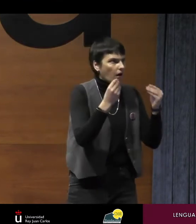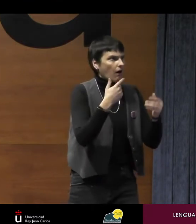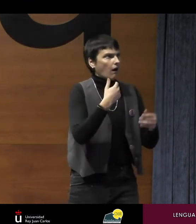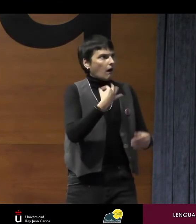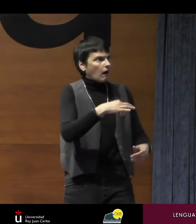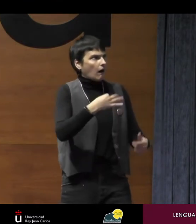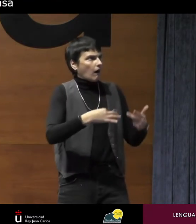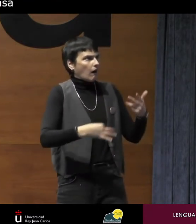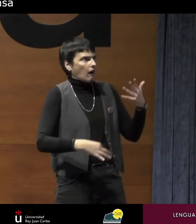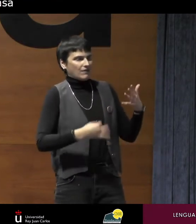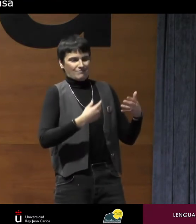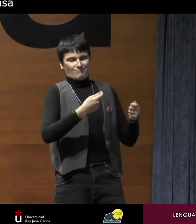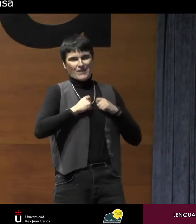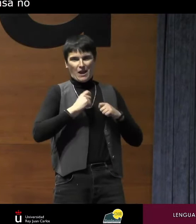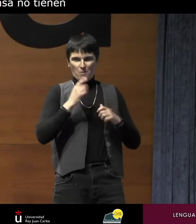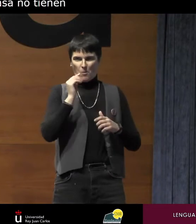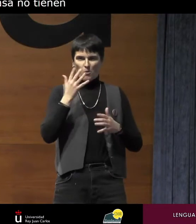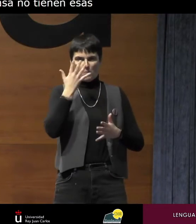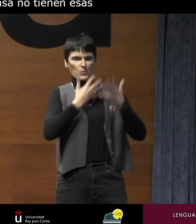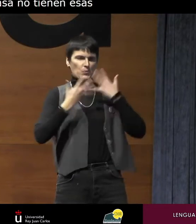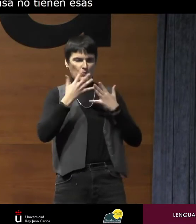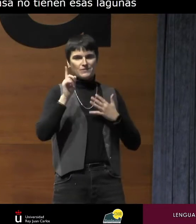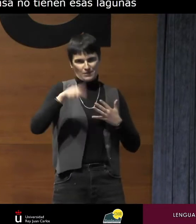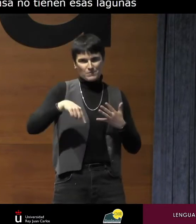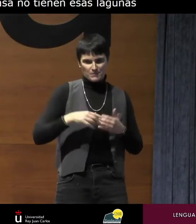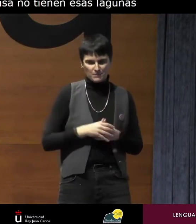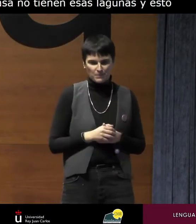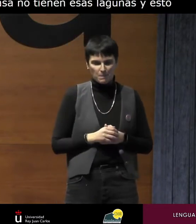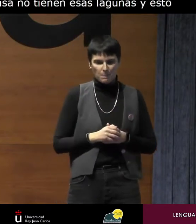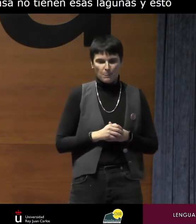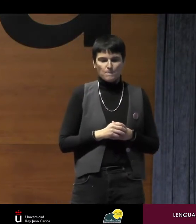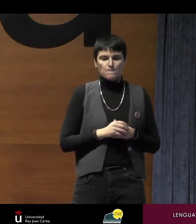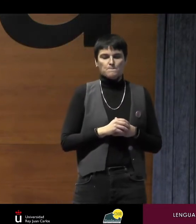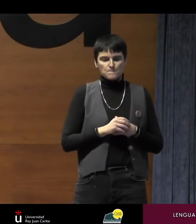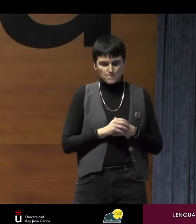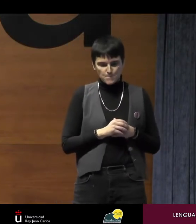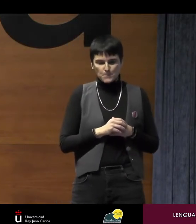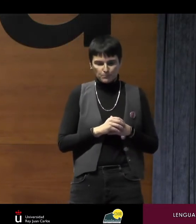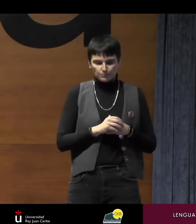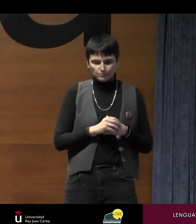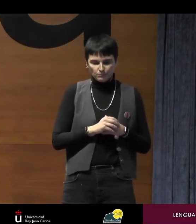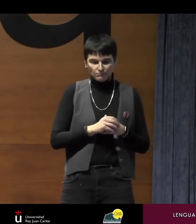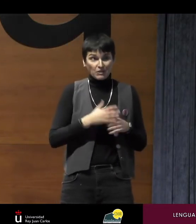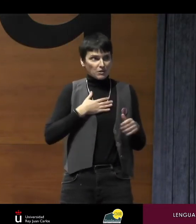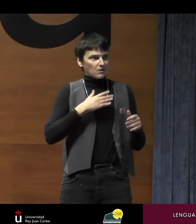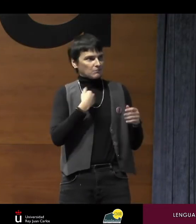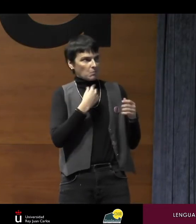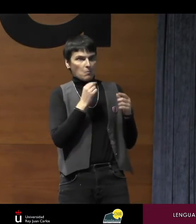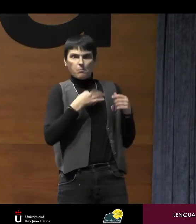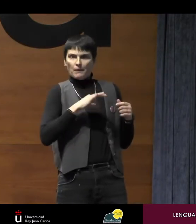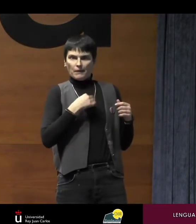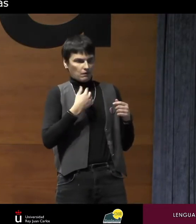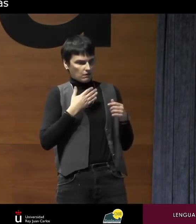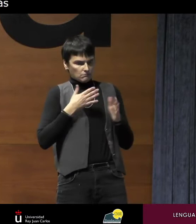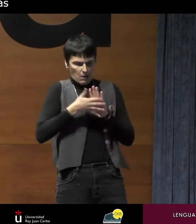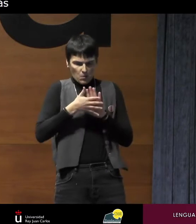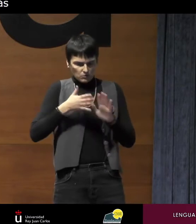percepción de ser más sensibles y también les llega a momentos de